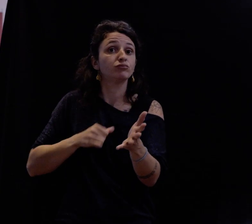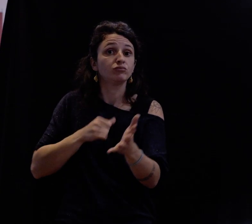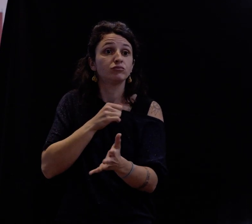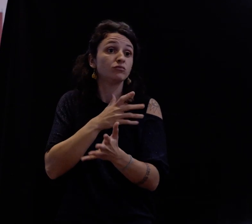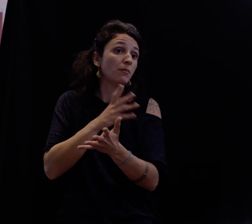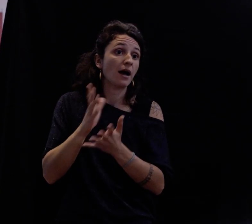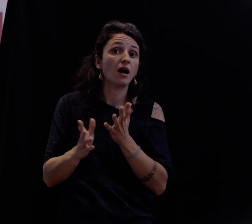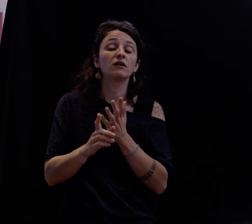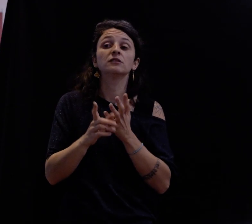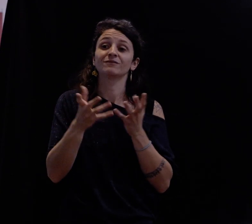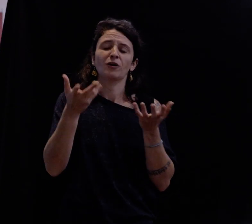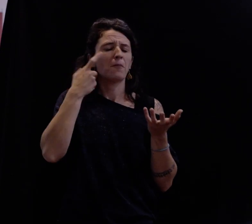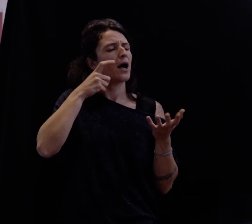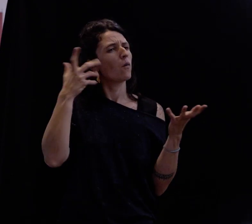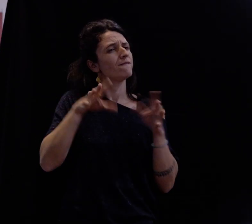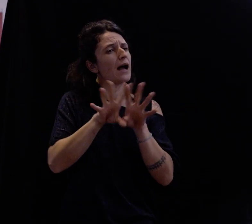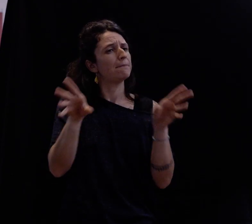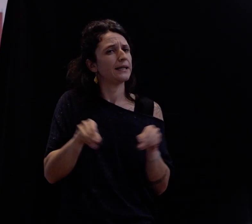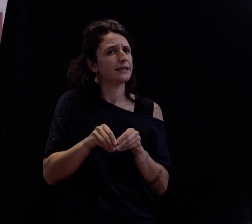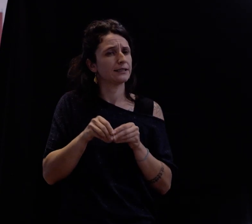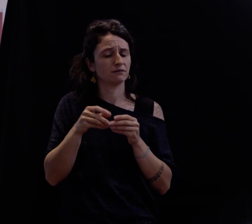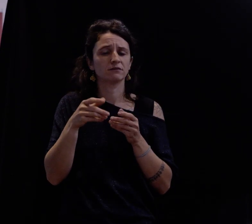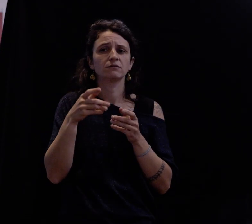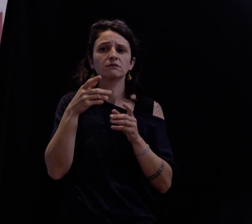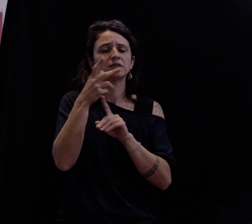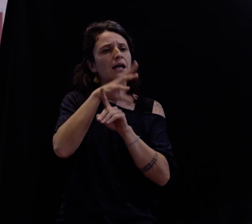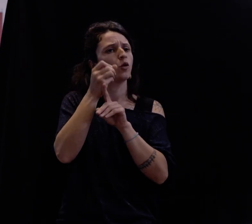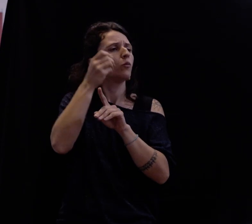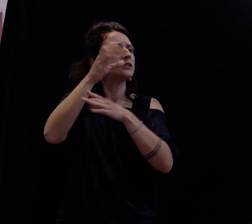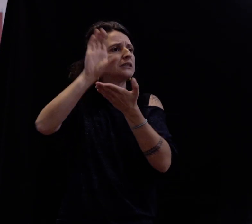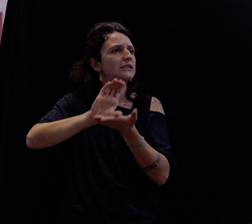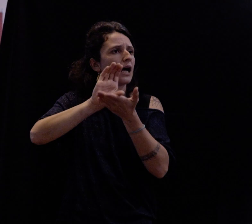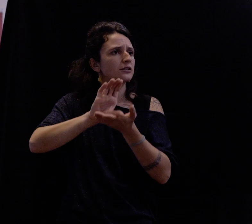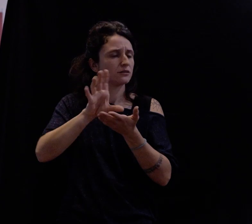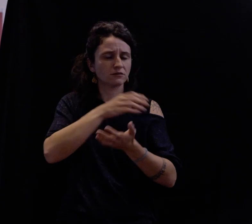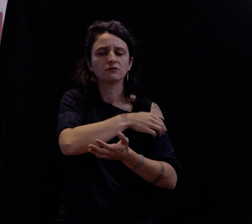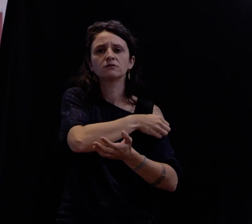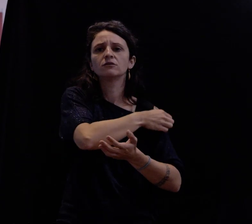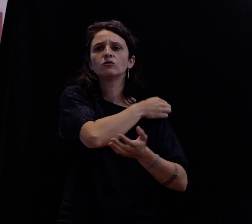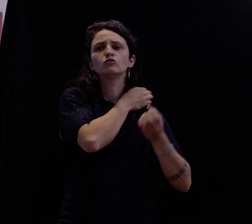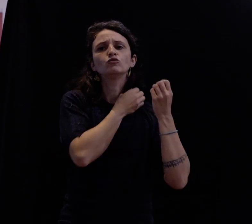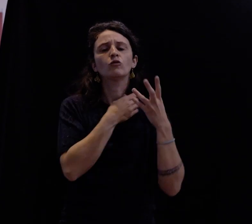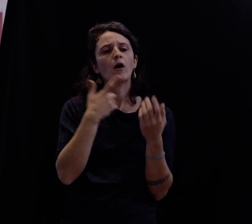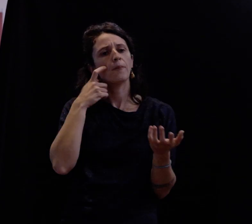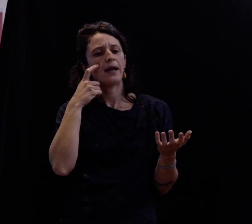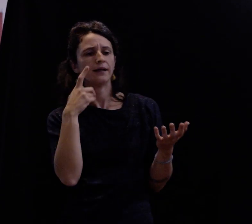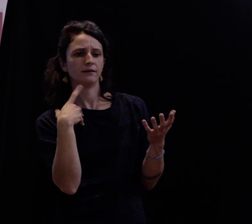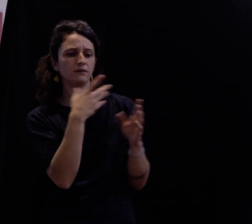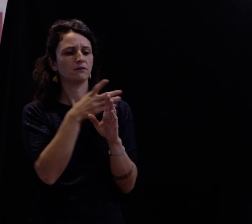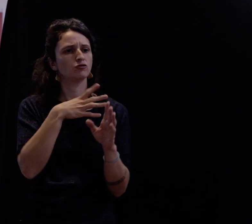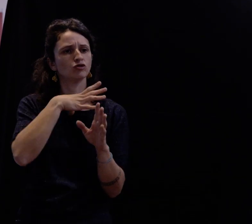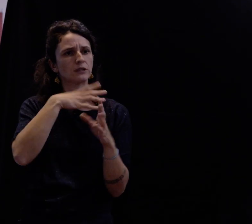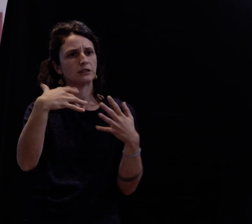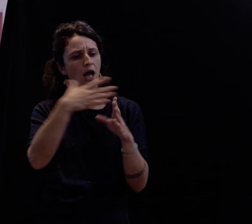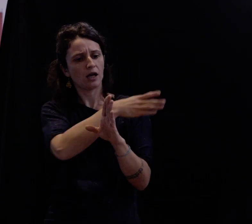sont atteintes du syndrome Charge, dans ces situations-là, souvent dans les familles, il y a des gens qui ont des formes qui sont plutôt pas très sévères,